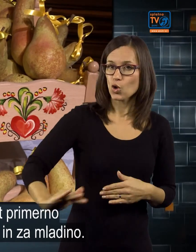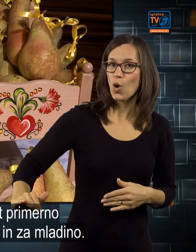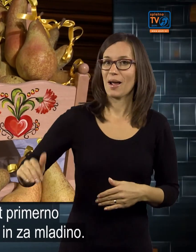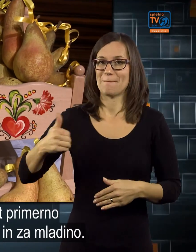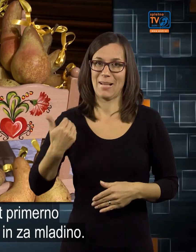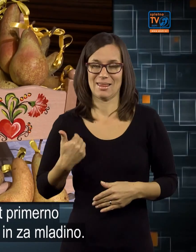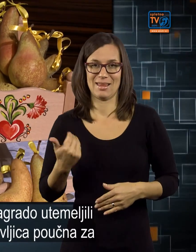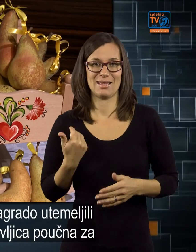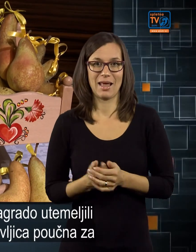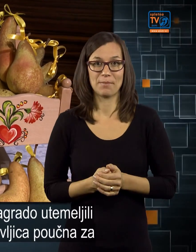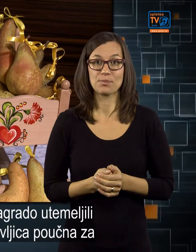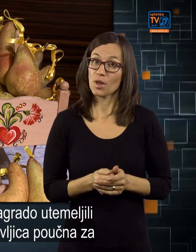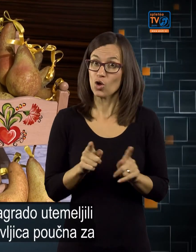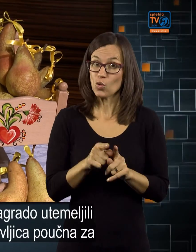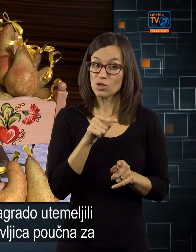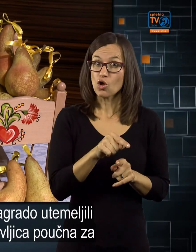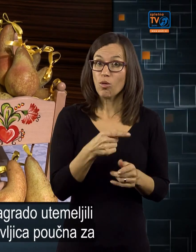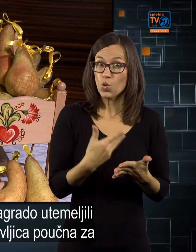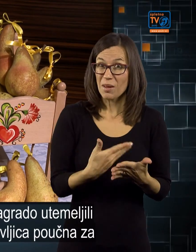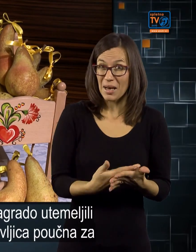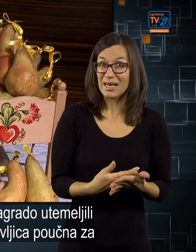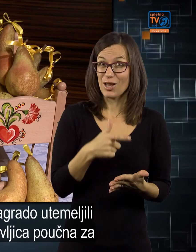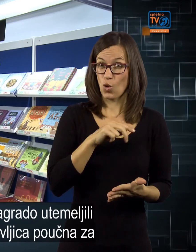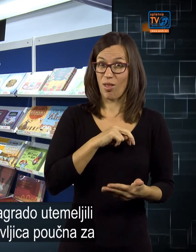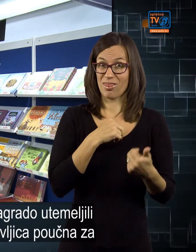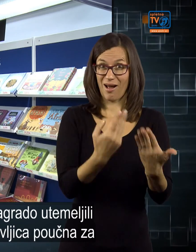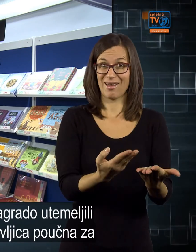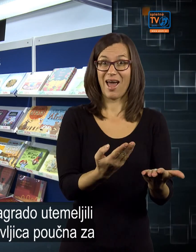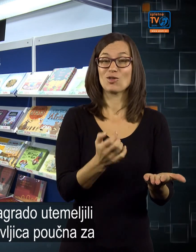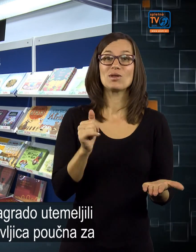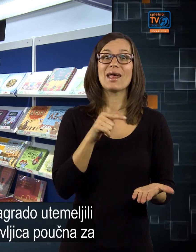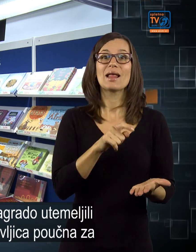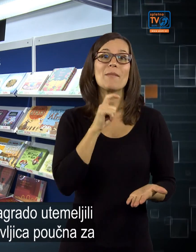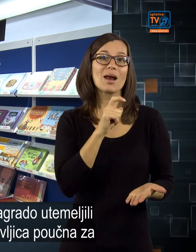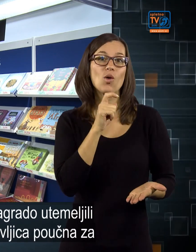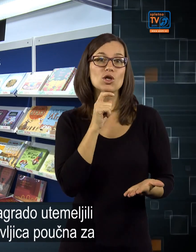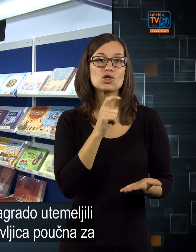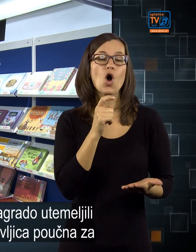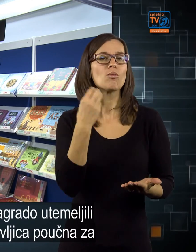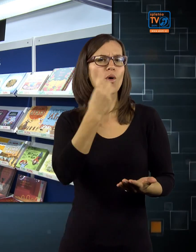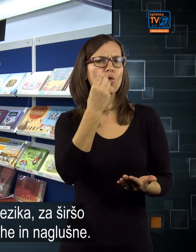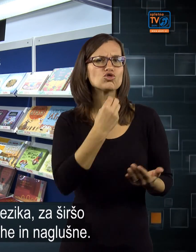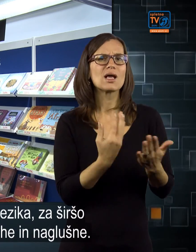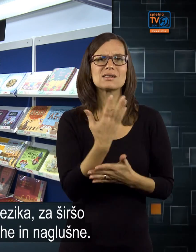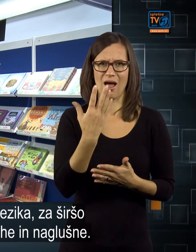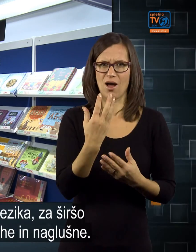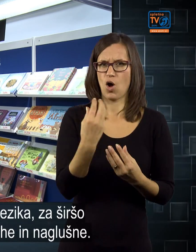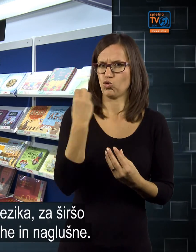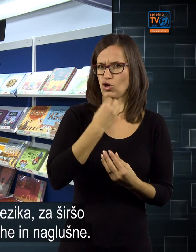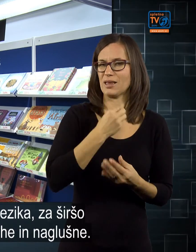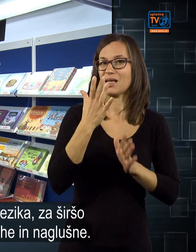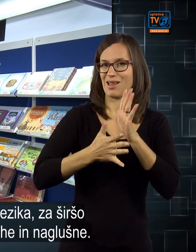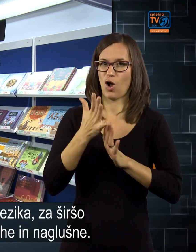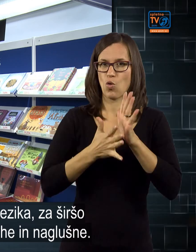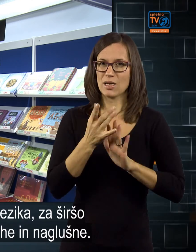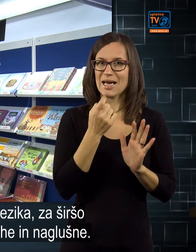mladino. Poleg tega pa so utemeljili tudi to nagrado s tem, da je ta pravljica poučna za učenje znakovnega jezika,